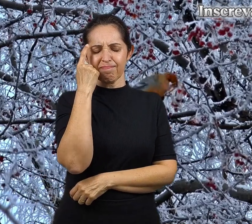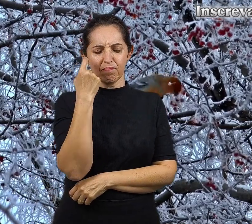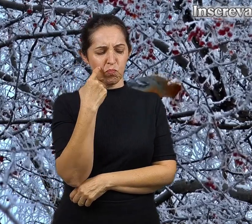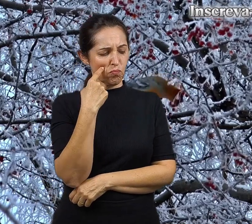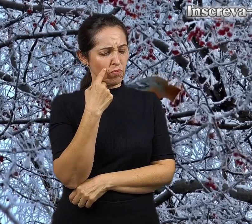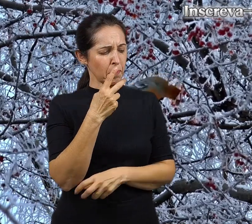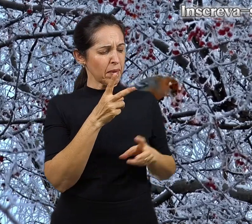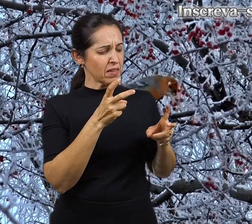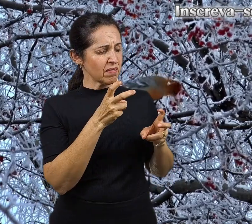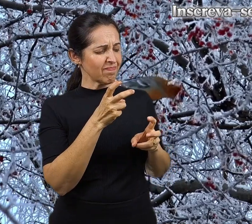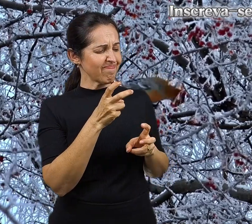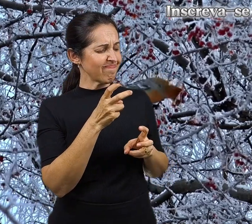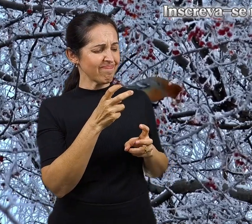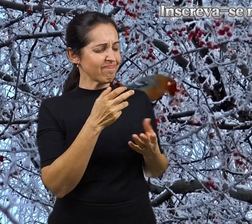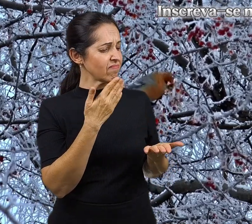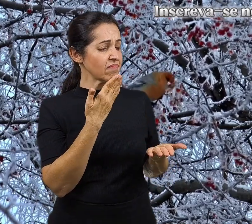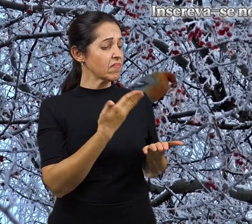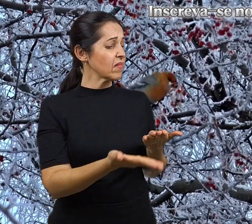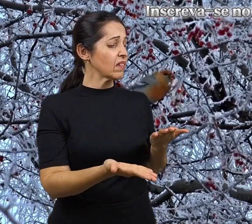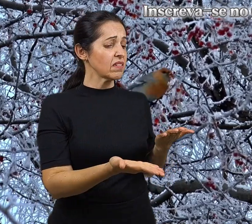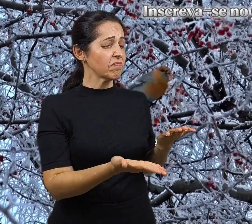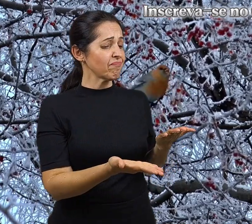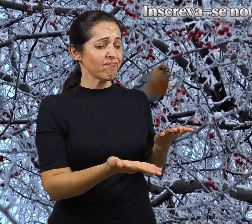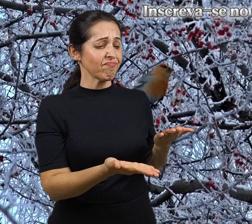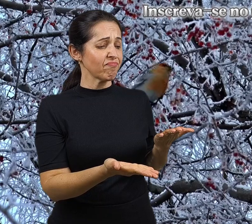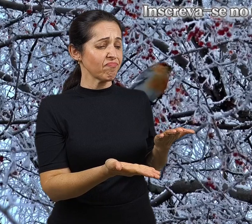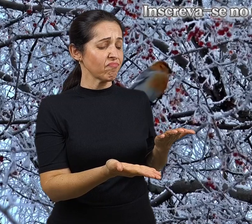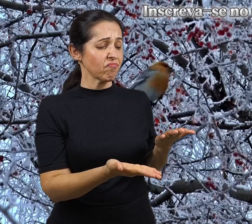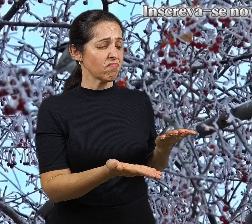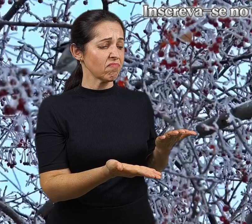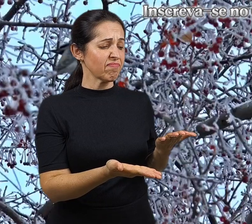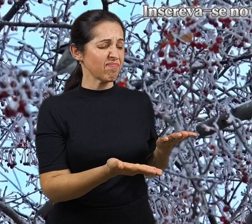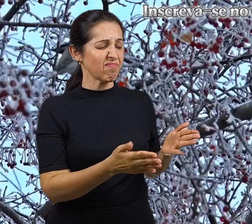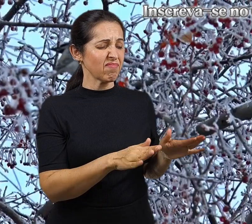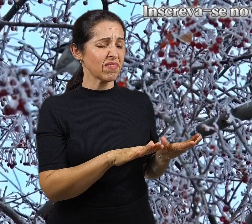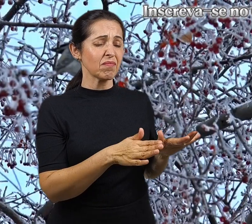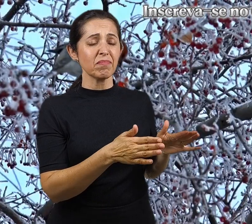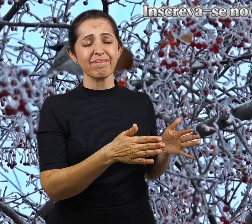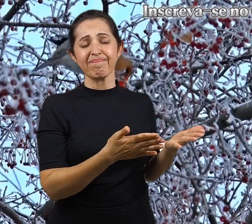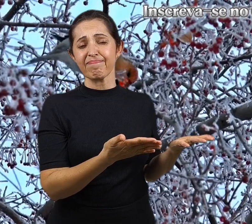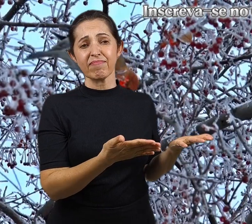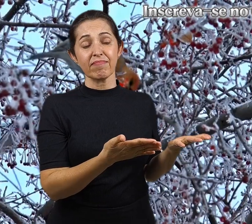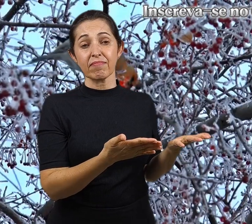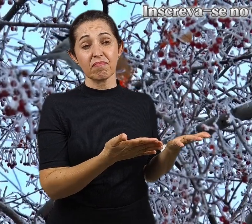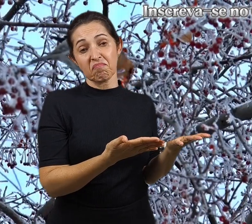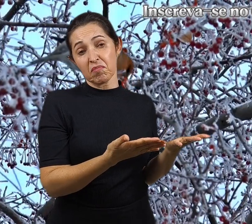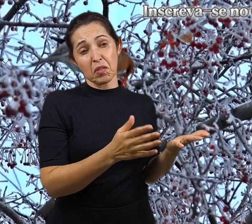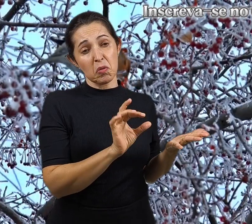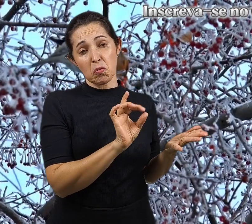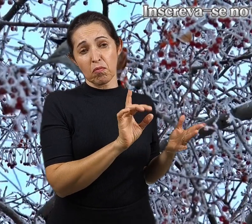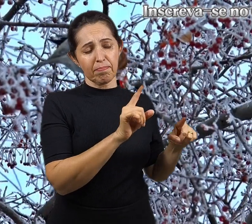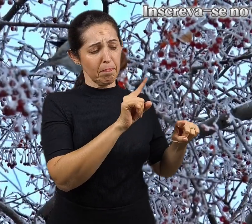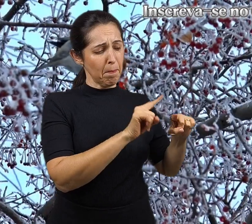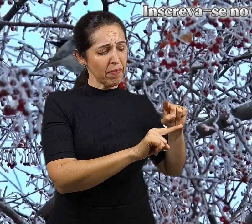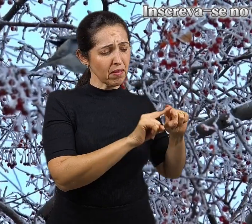nada. Valeu alguma coisinha assim para um recurso material, mas as oportunidades espirituais